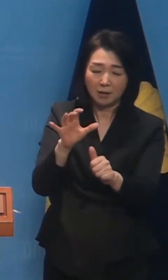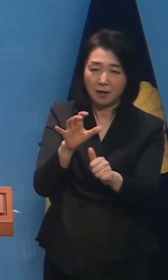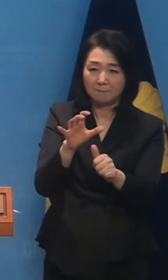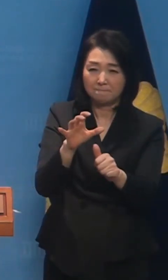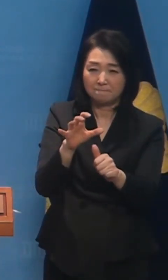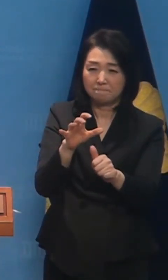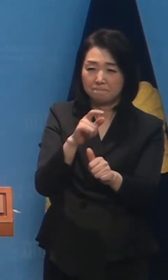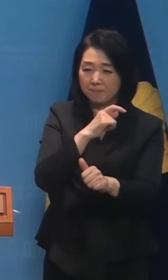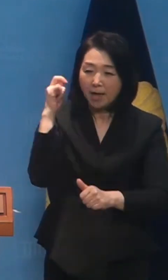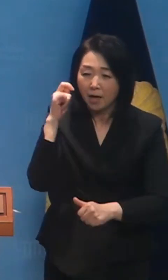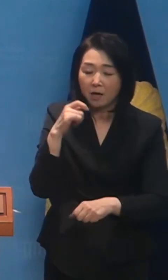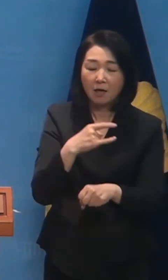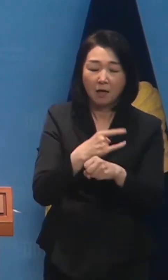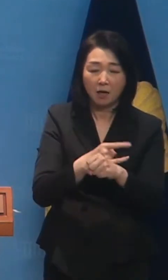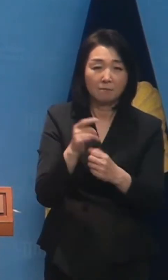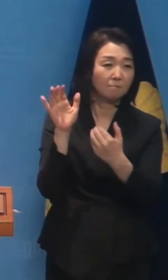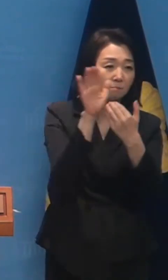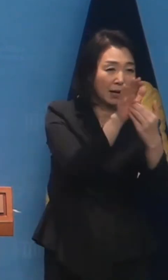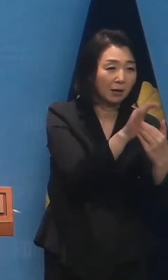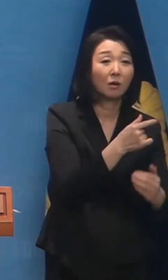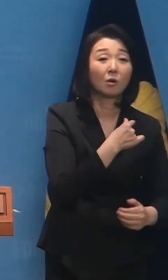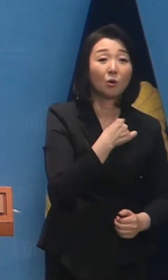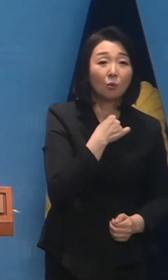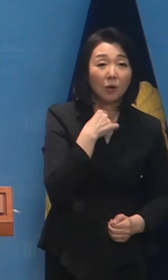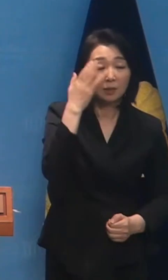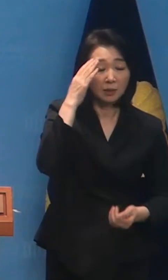행태를 최전선에서 방어하고